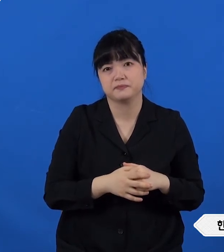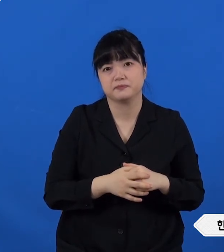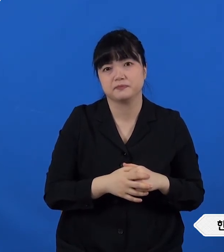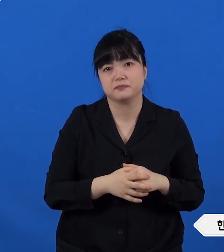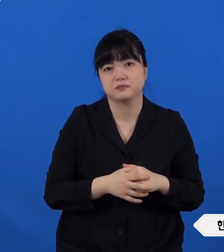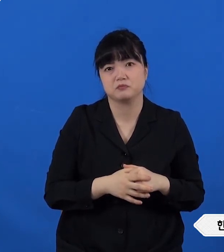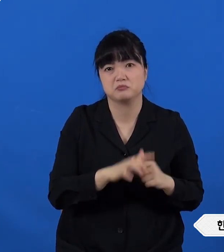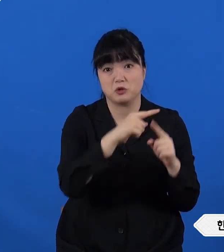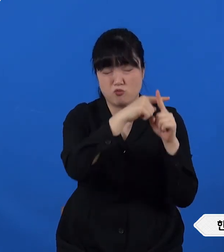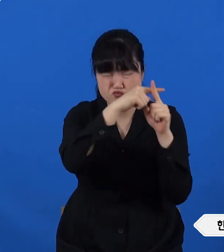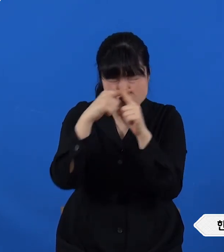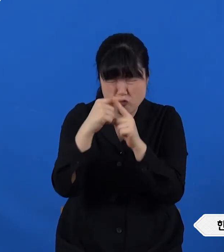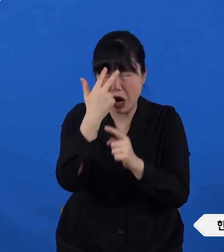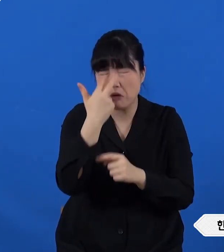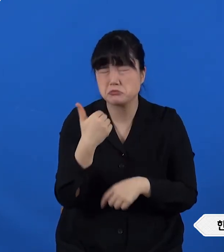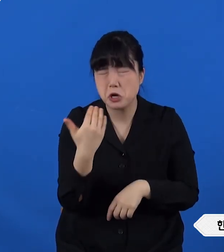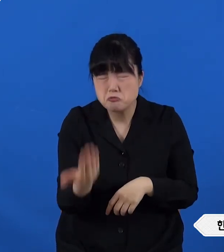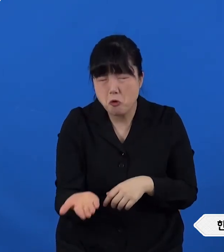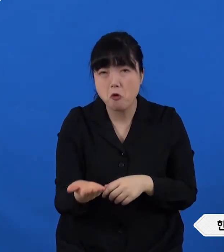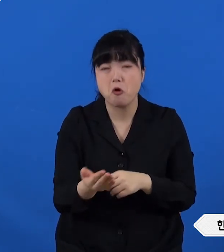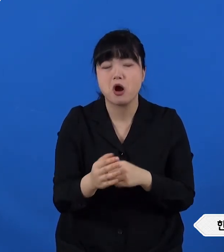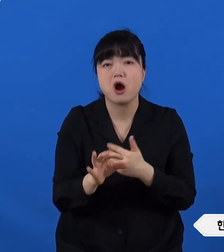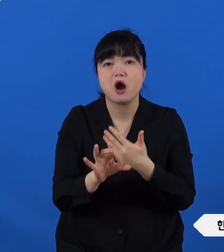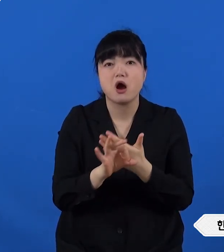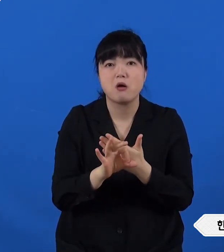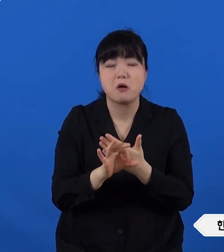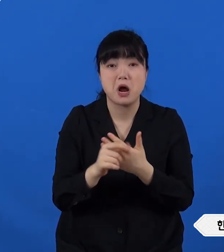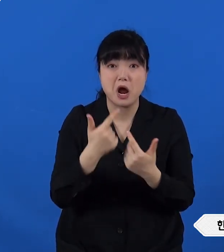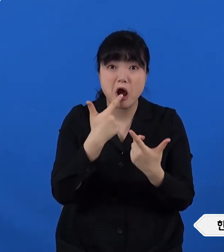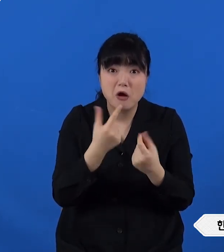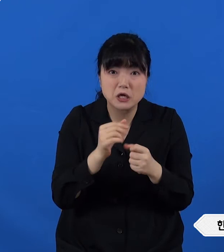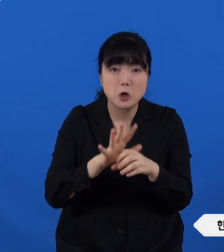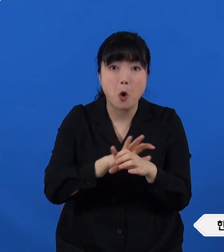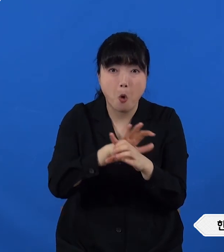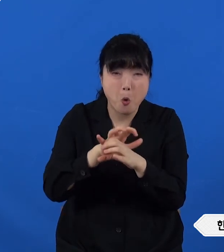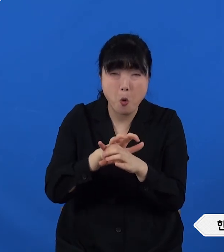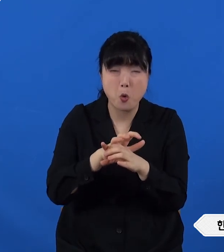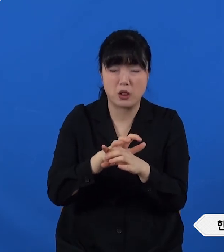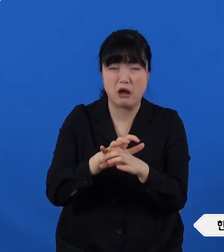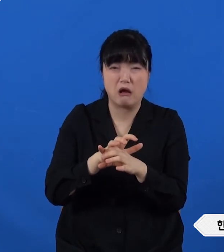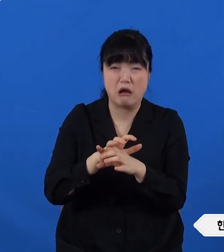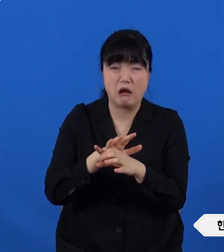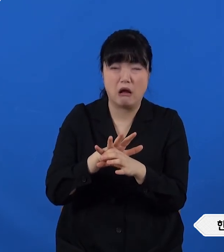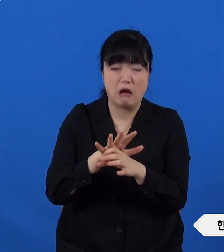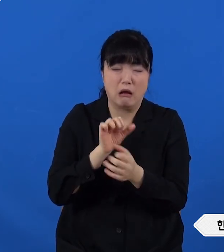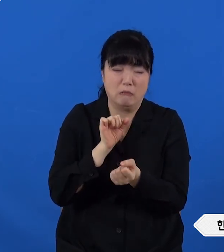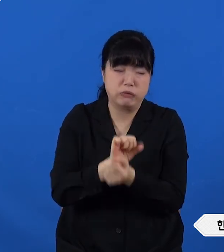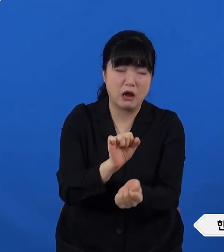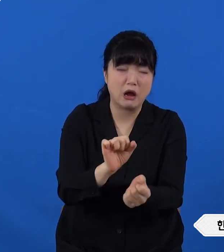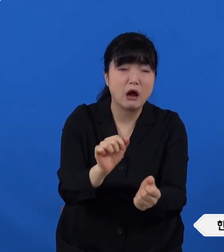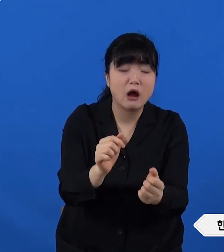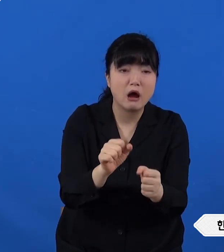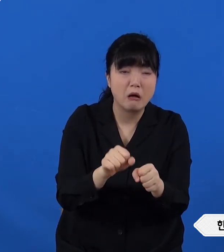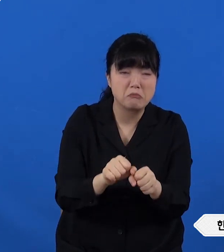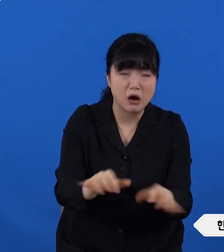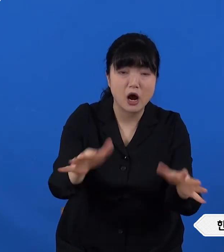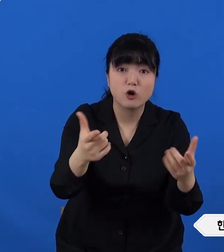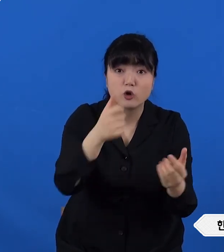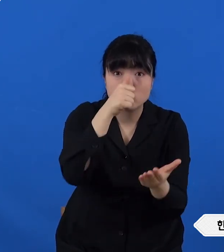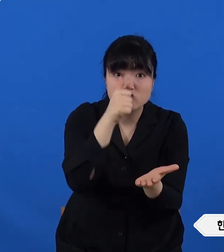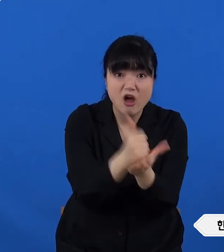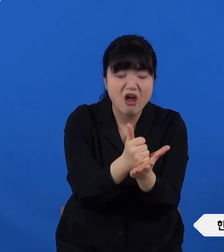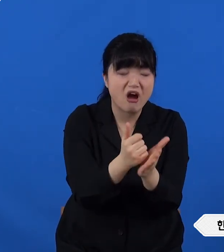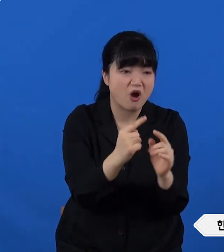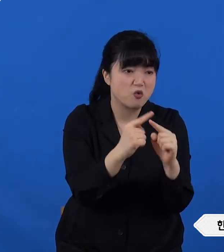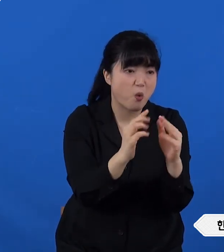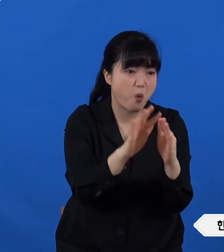그 무조건 감싸고 덮어주고 하면 마치 코로나 바이러스 퍼지듯이 죄가 교회 공동체 안에 전체로 퍼져서